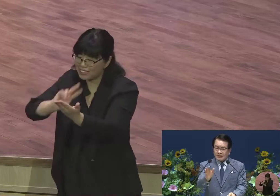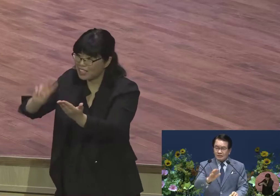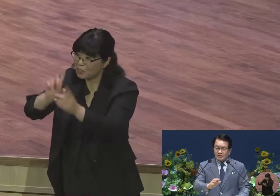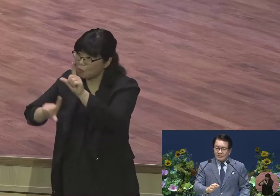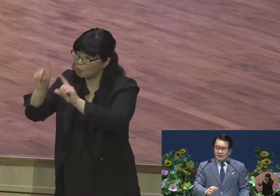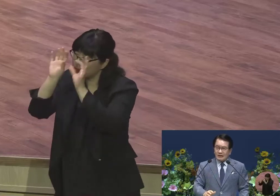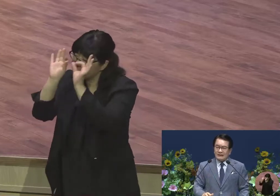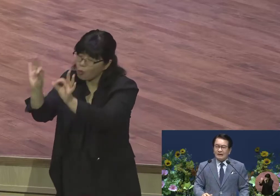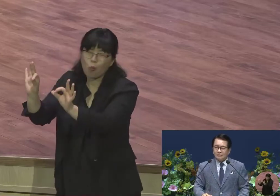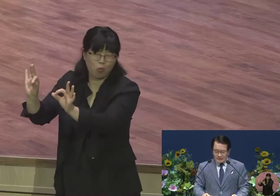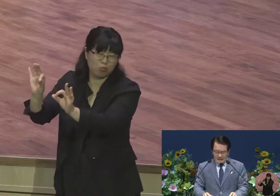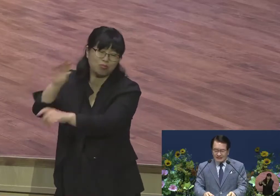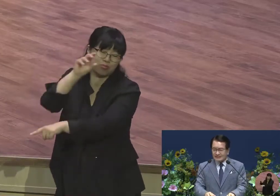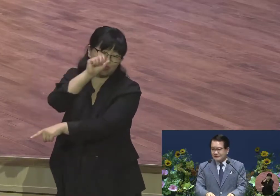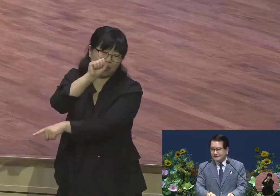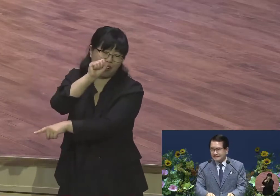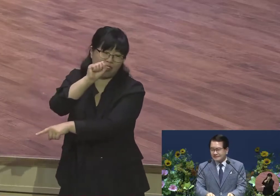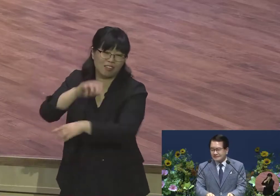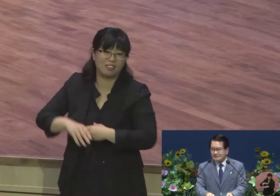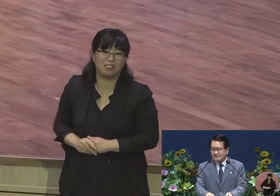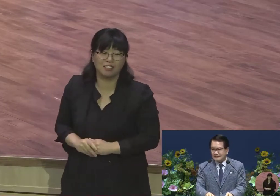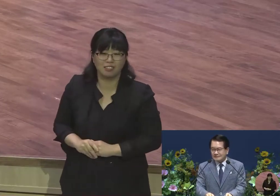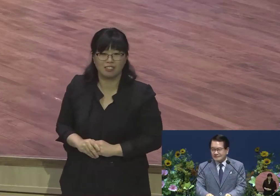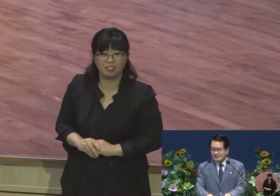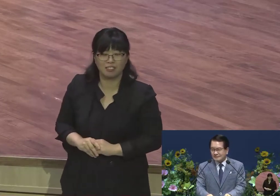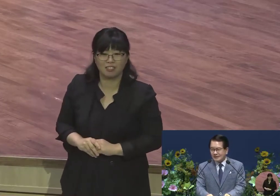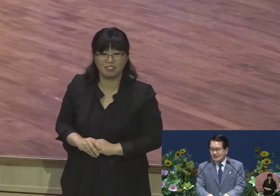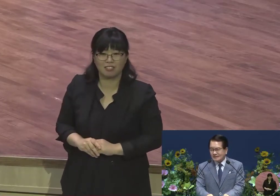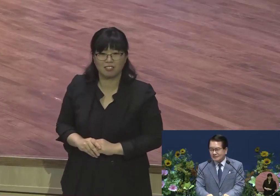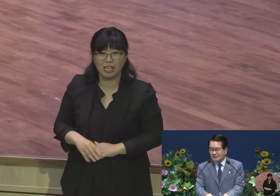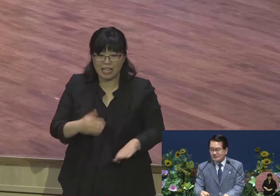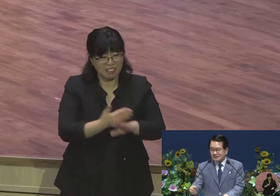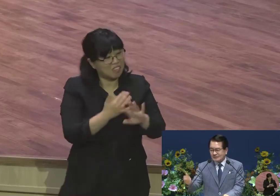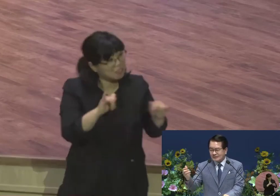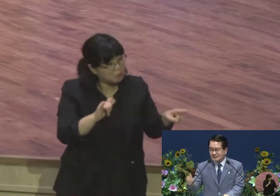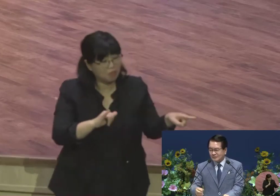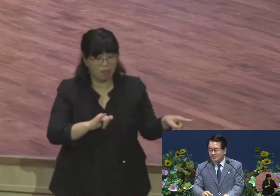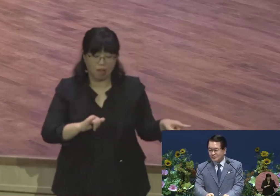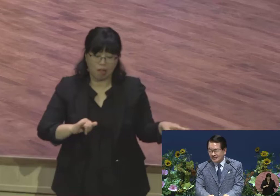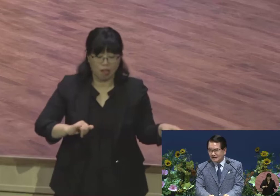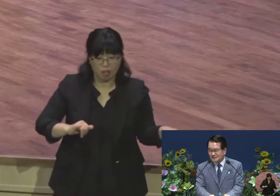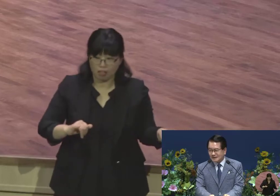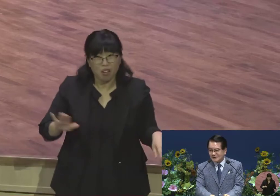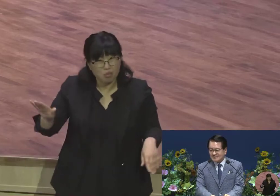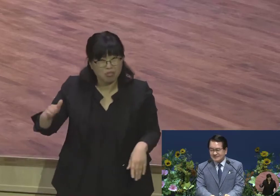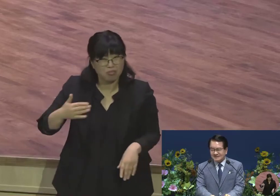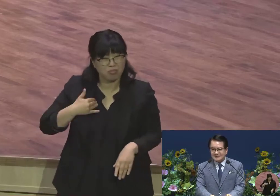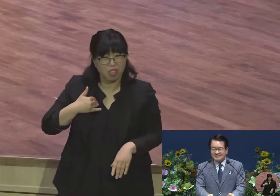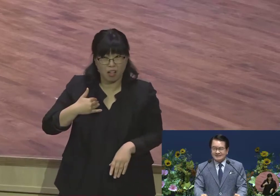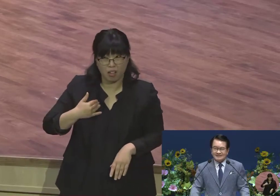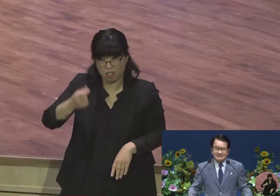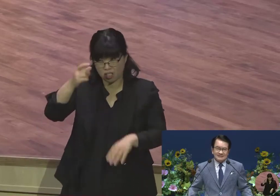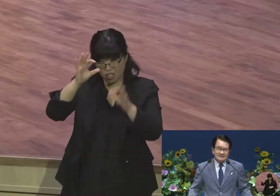심장기도 안 나옵니다 방에서 뭐 틀어서 볼 수도 있겠지만